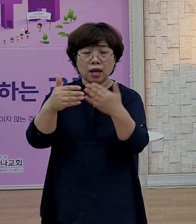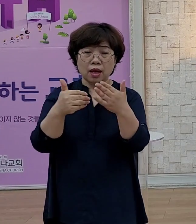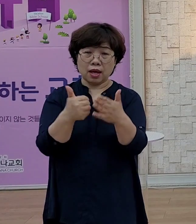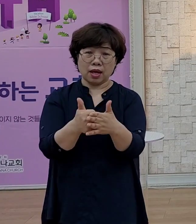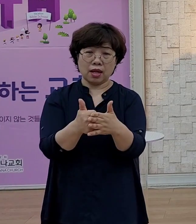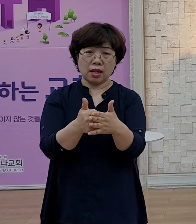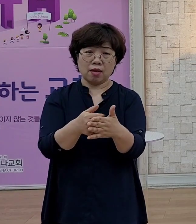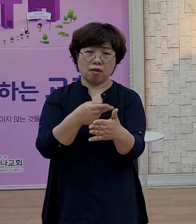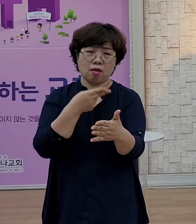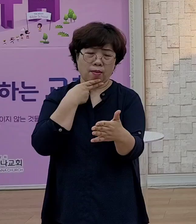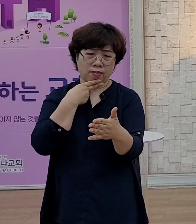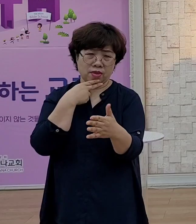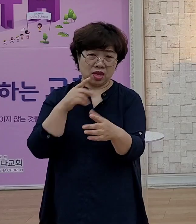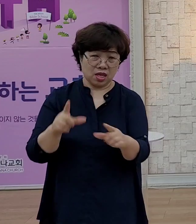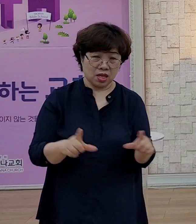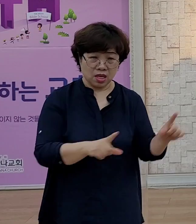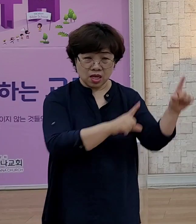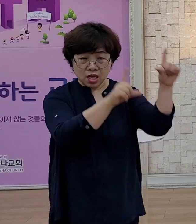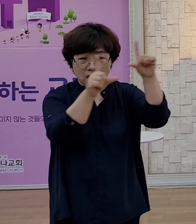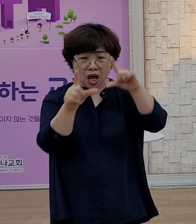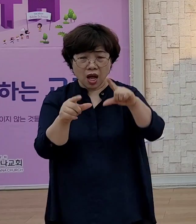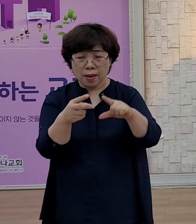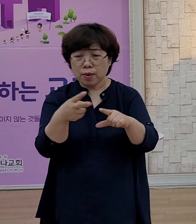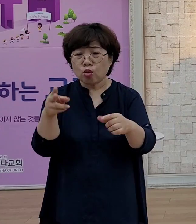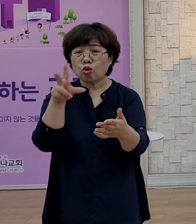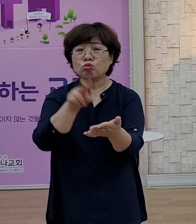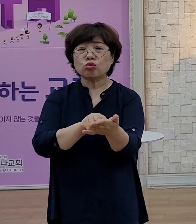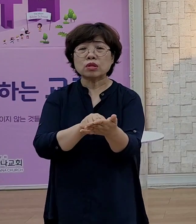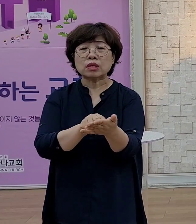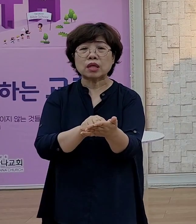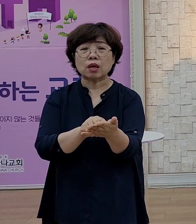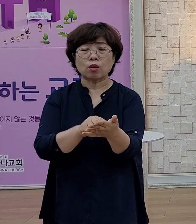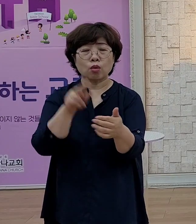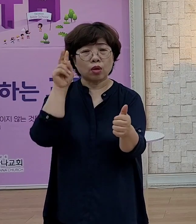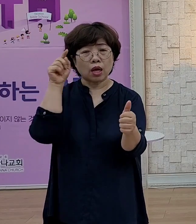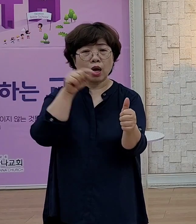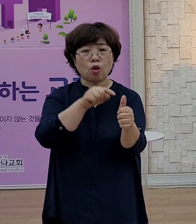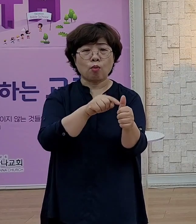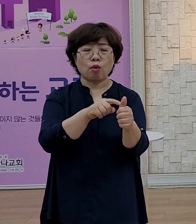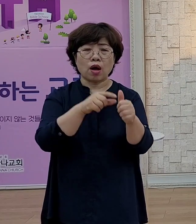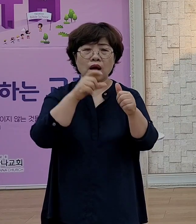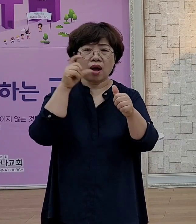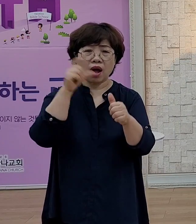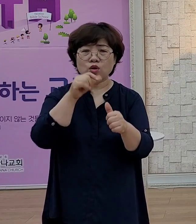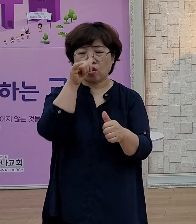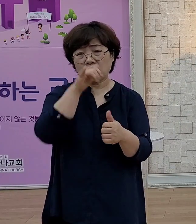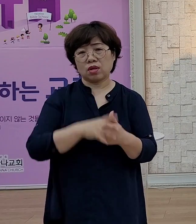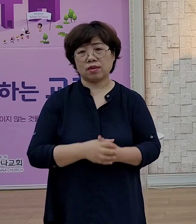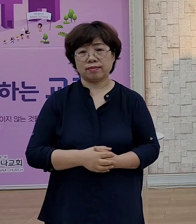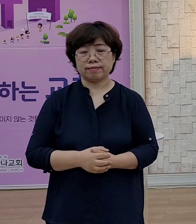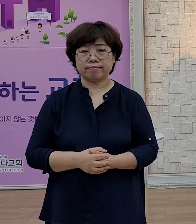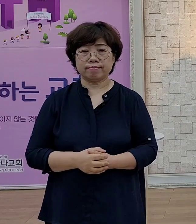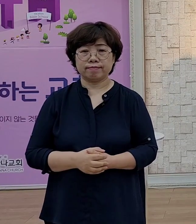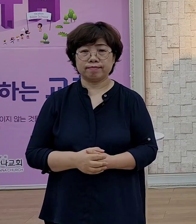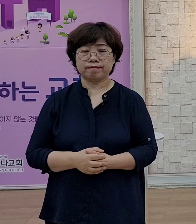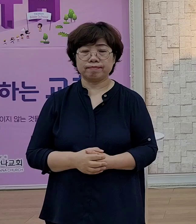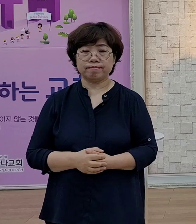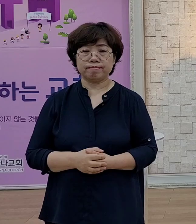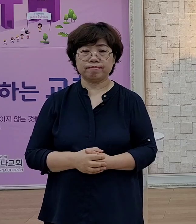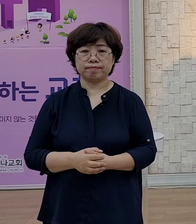하나님이 없는 삶이 문제라는 것을 오늘 야고보는 우리에게 아주 강력하게 제시하고